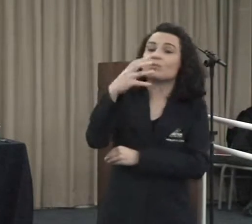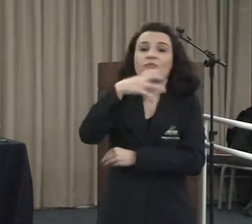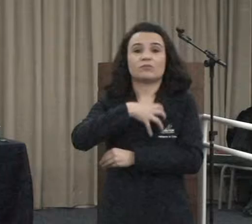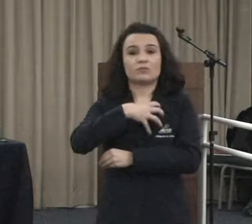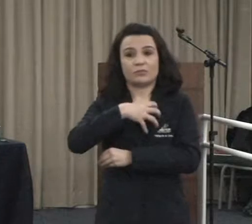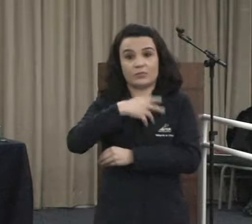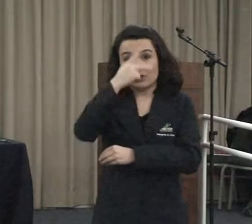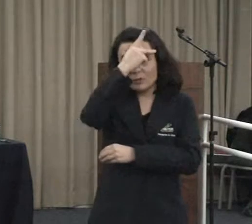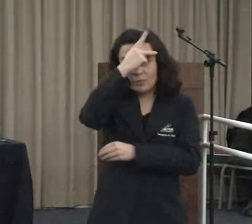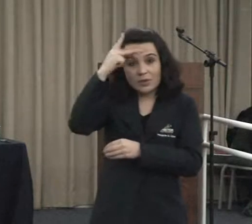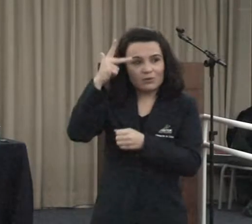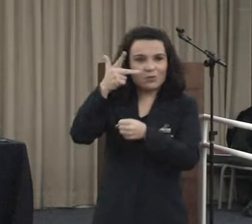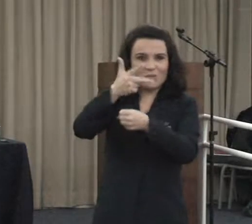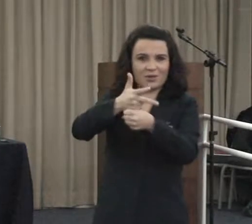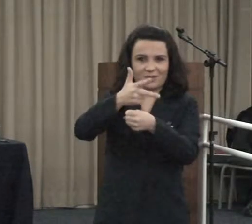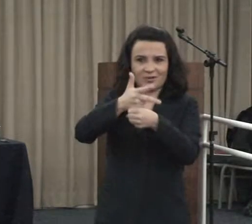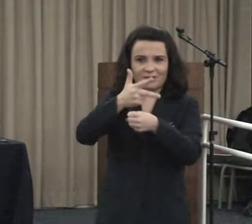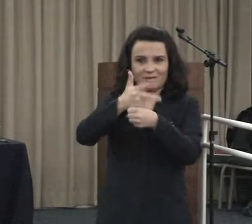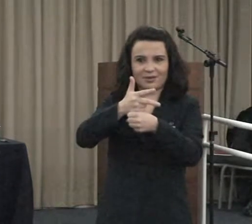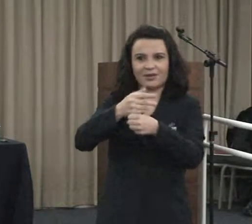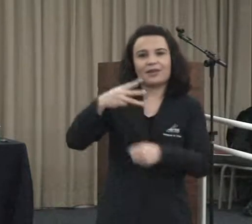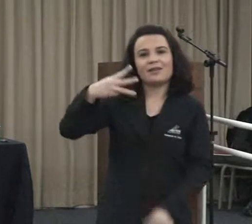com que se busque